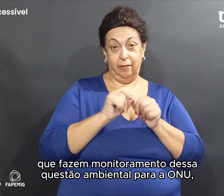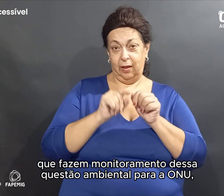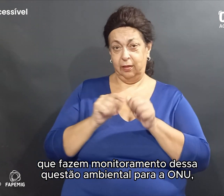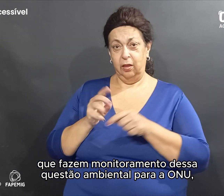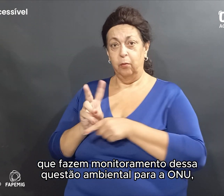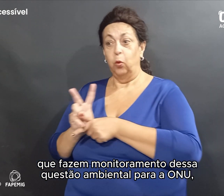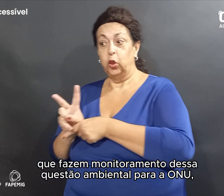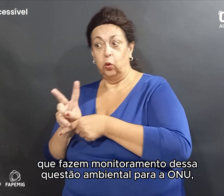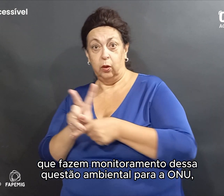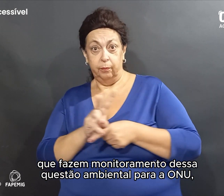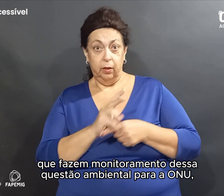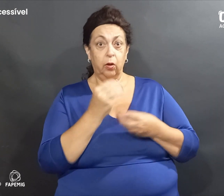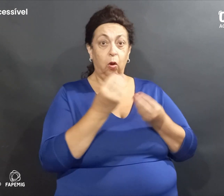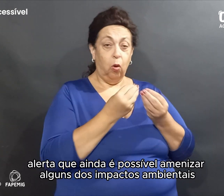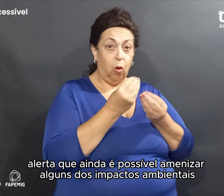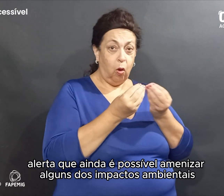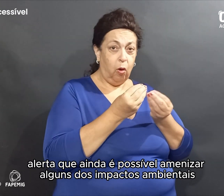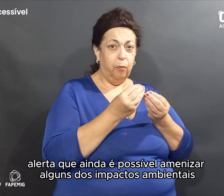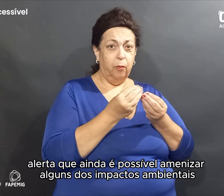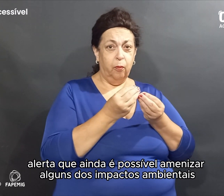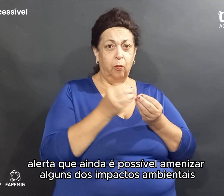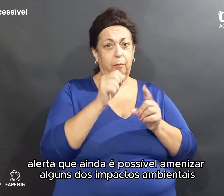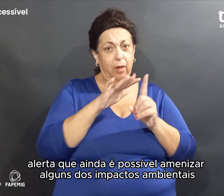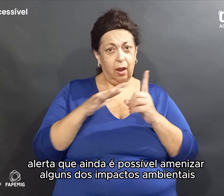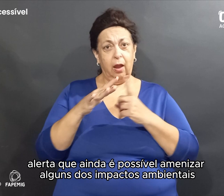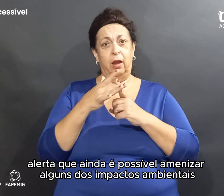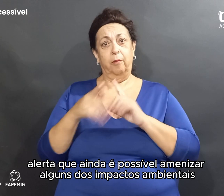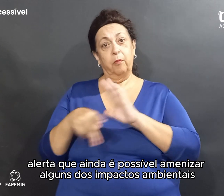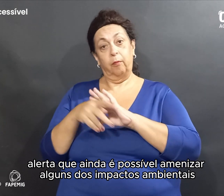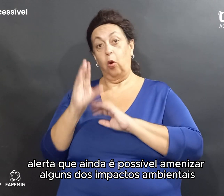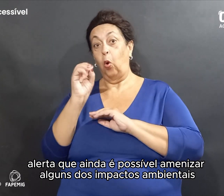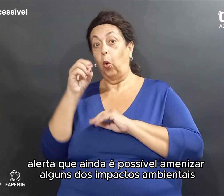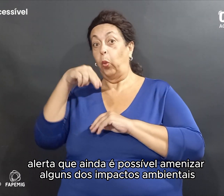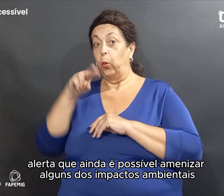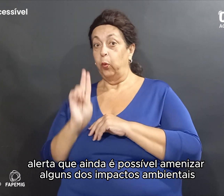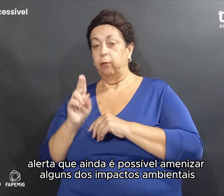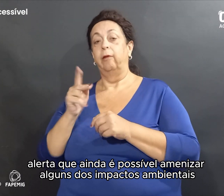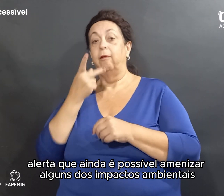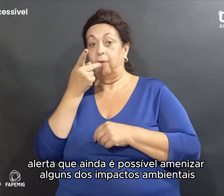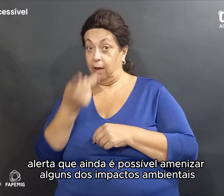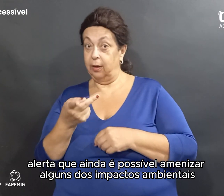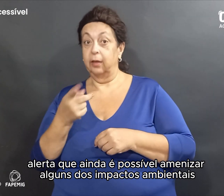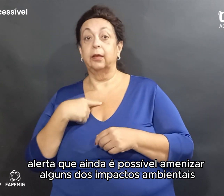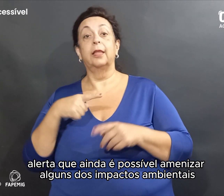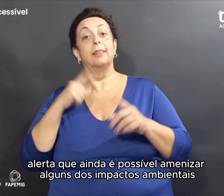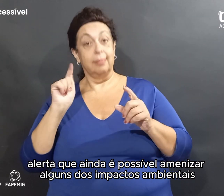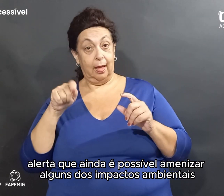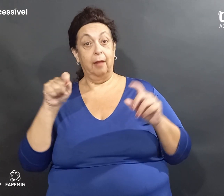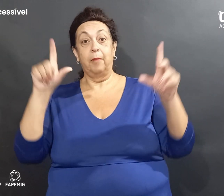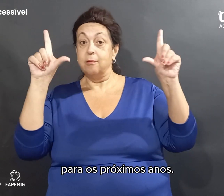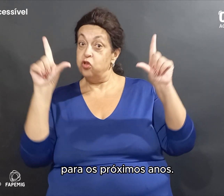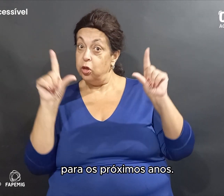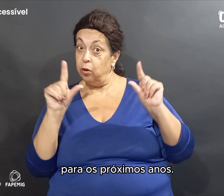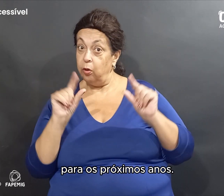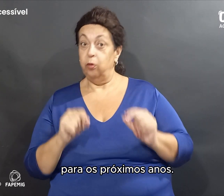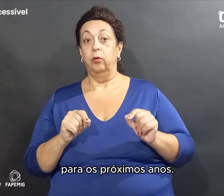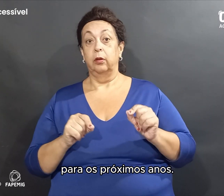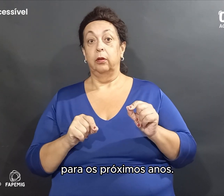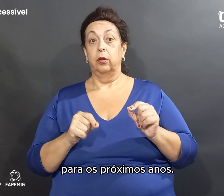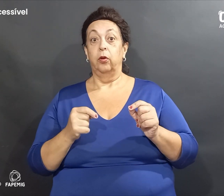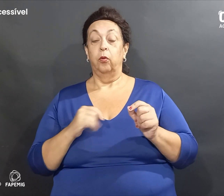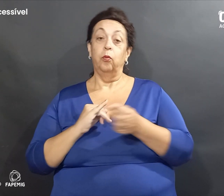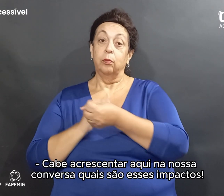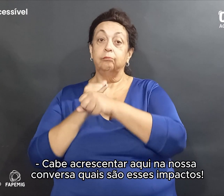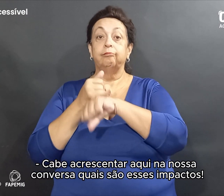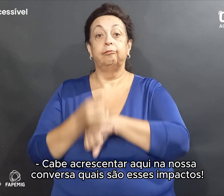dessa questão ambiental para a ONU alerta que ainda é possível amenizar alguns dos impactos ambientais para os próximos